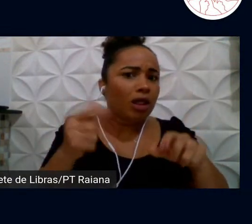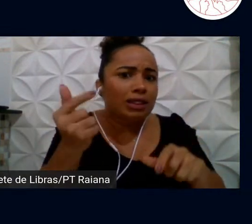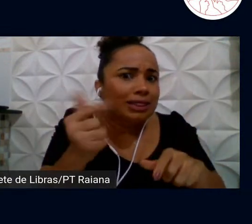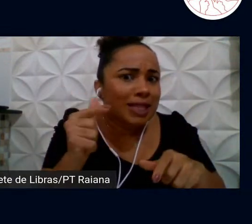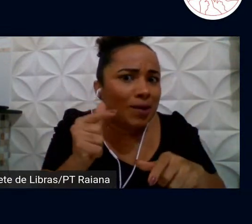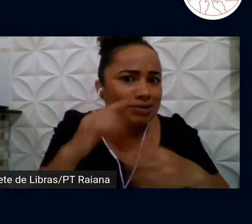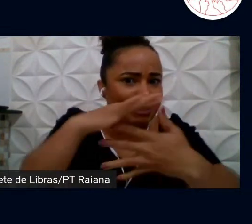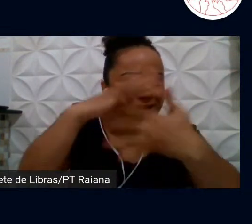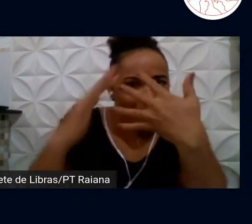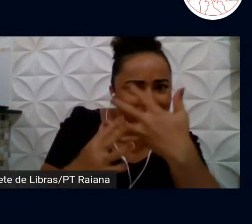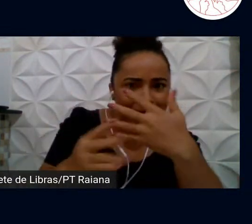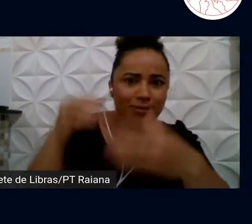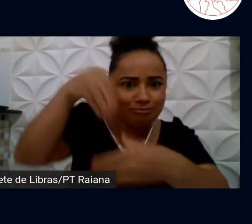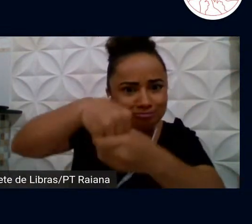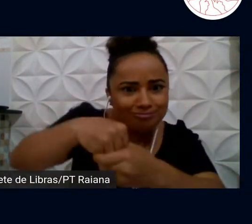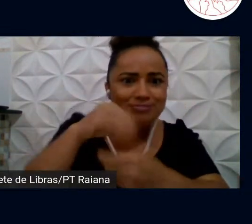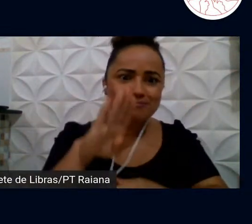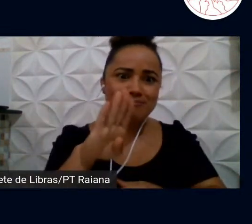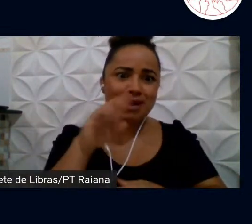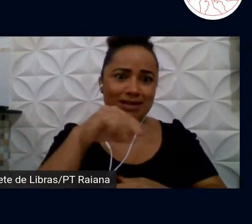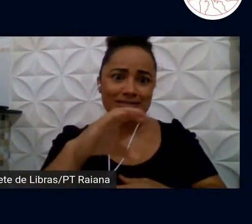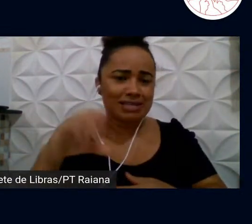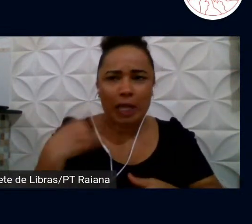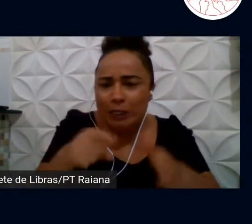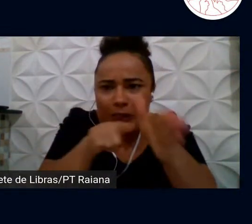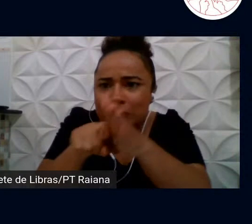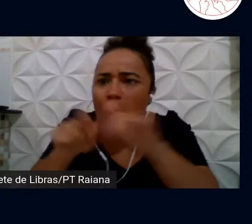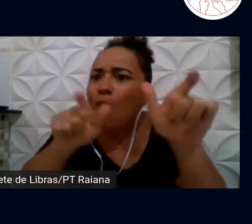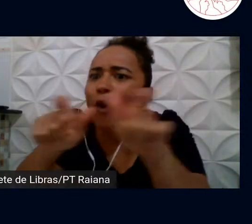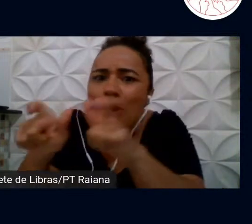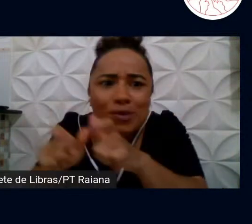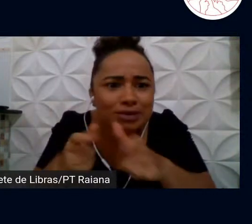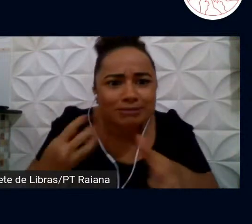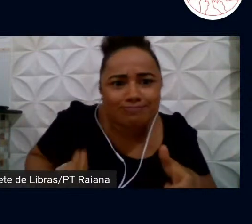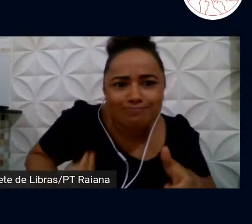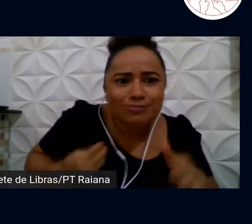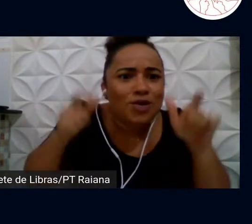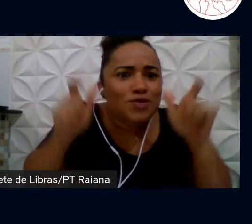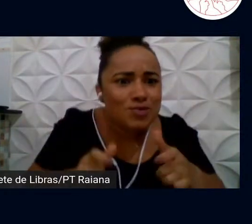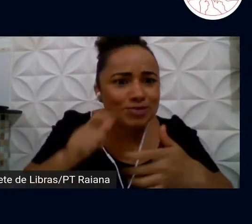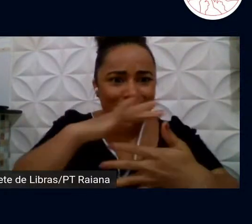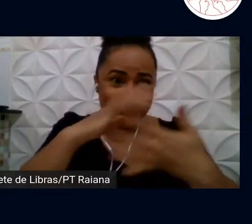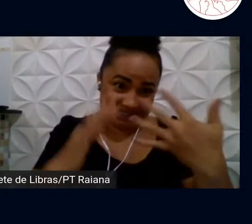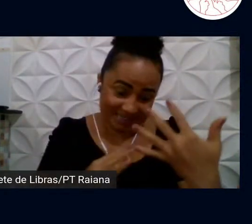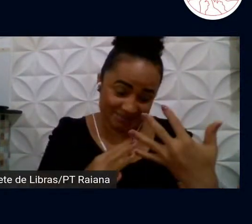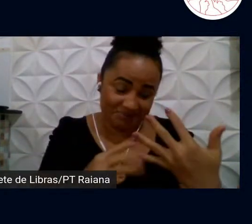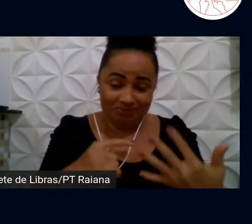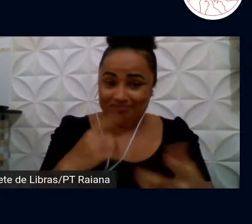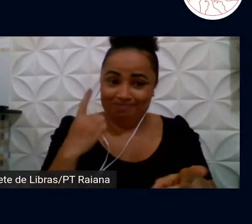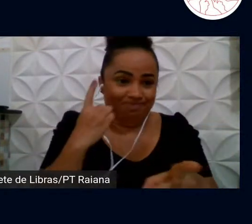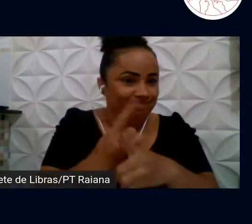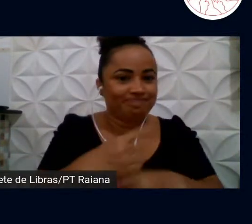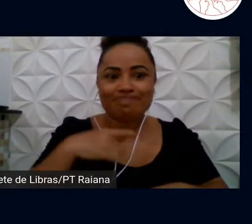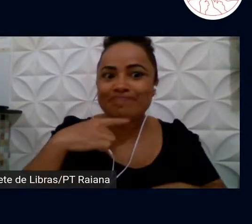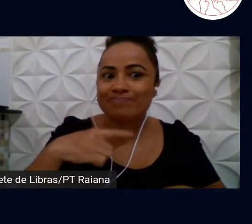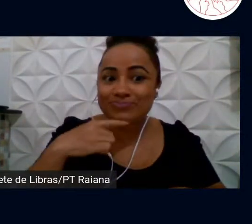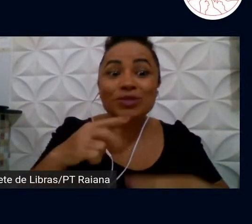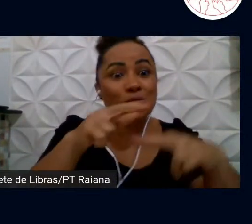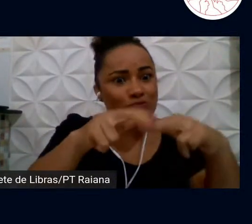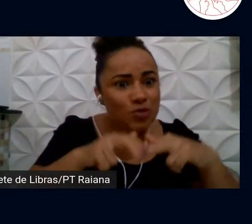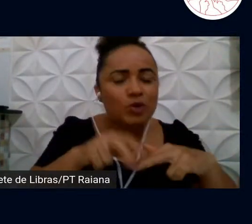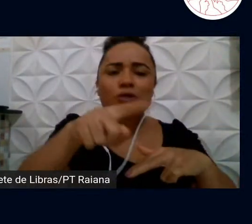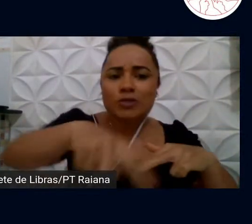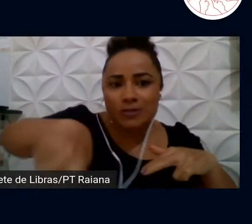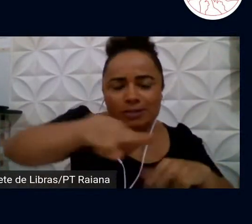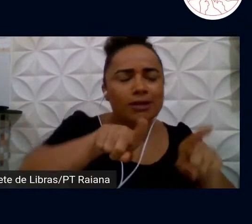base, eh, já percebem que a gente não achou o lugar dela. Então, espero que vocês também se sintam incomodados,